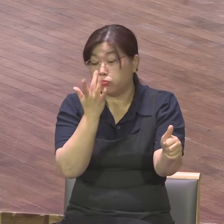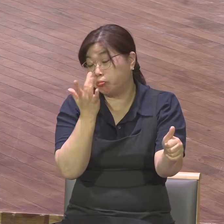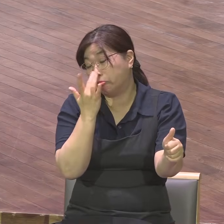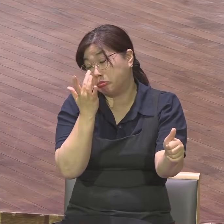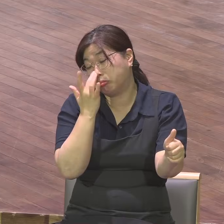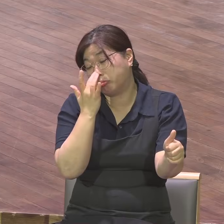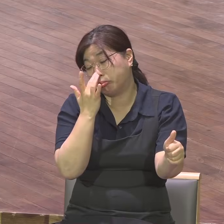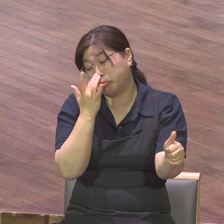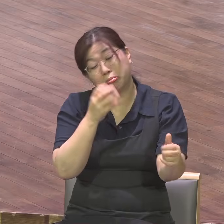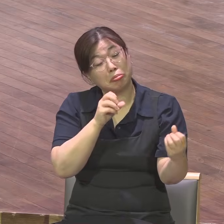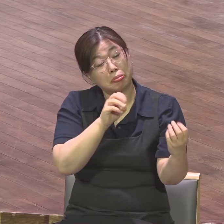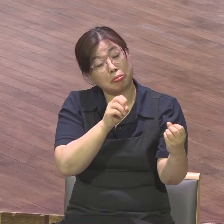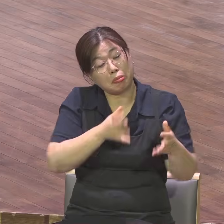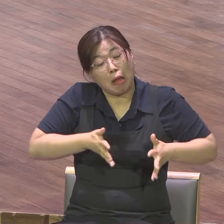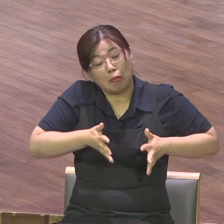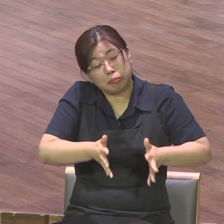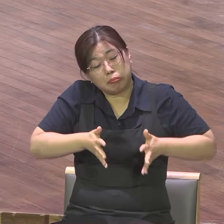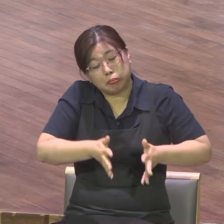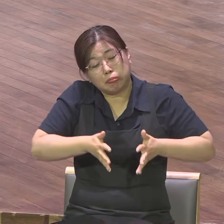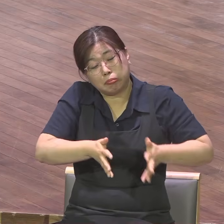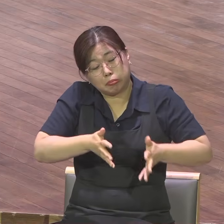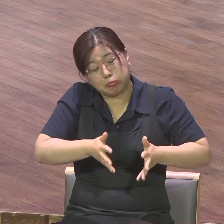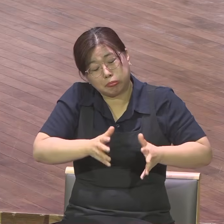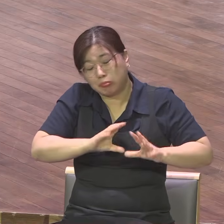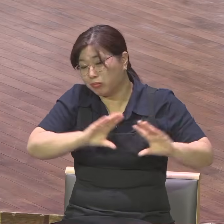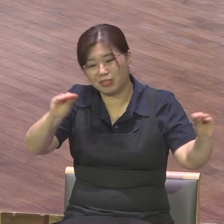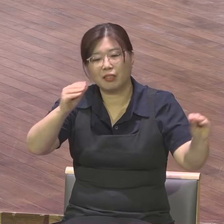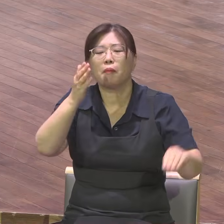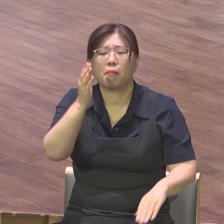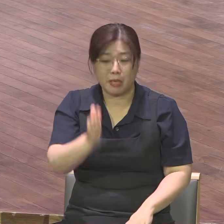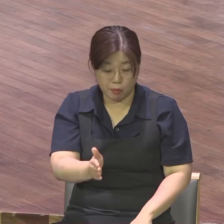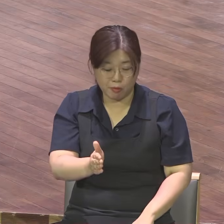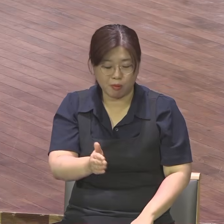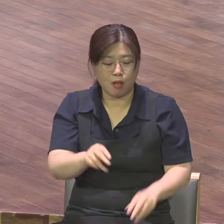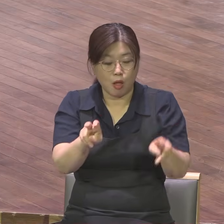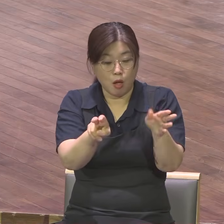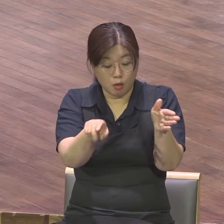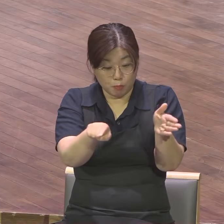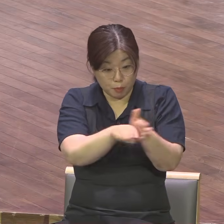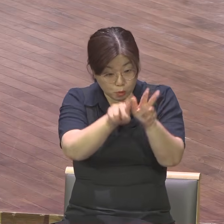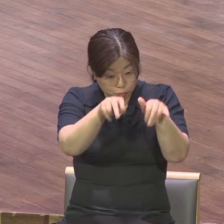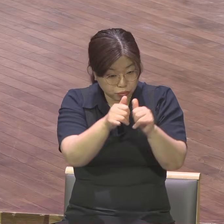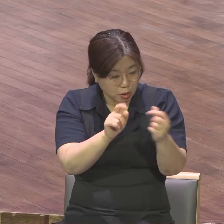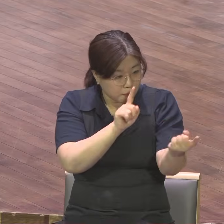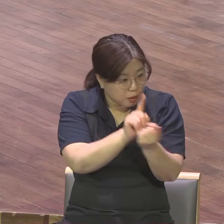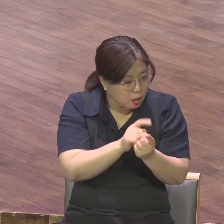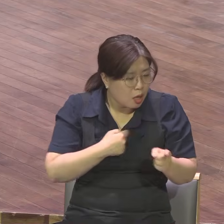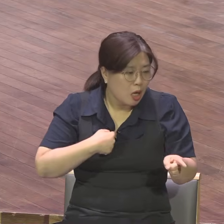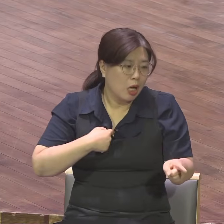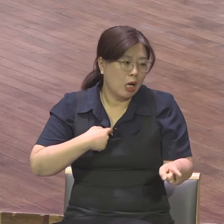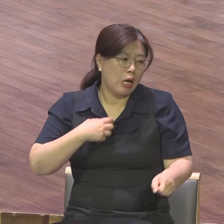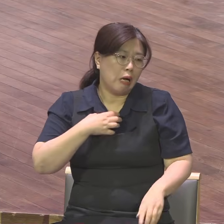애가가 있어야 돼. 불신자를 향한 영혼 구원을 향한 뭐요? 간절함이 있어야 돼요.